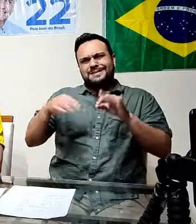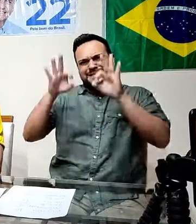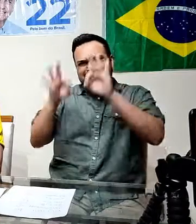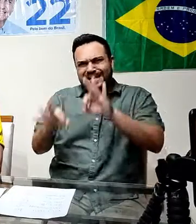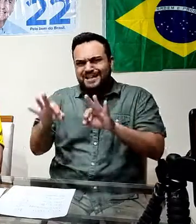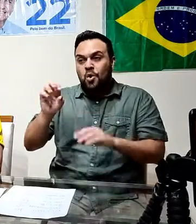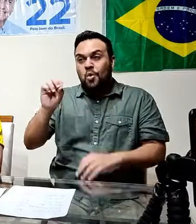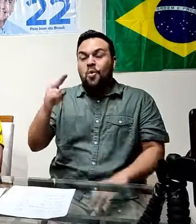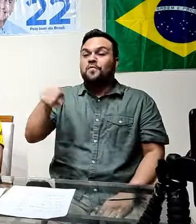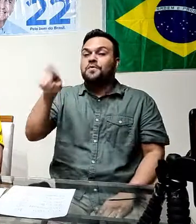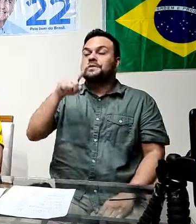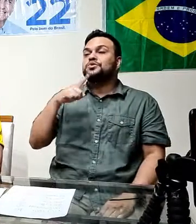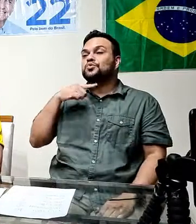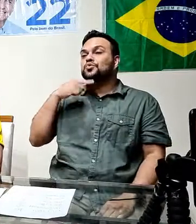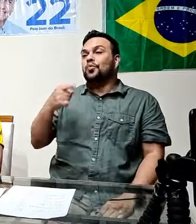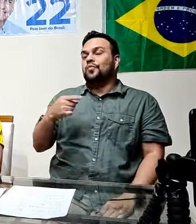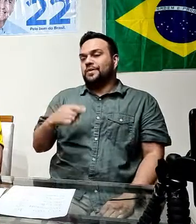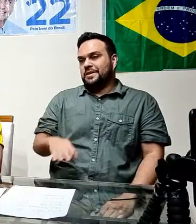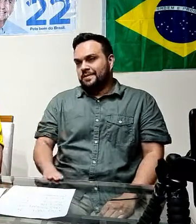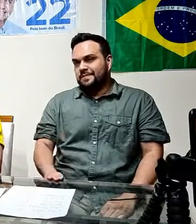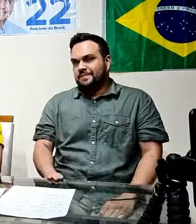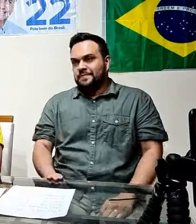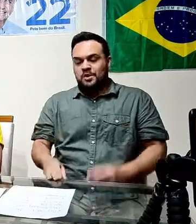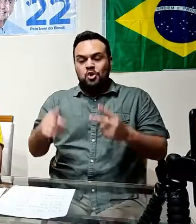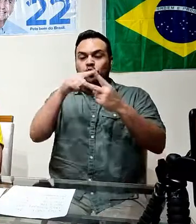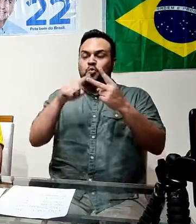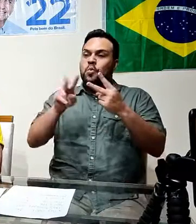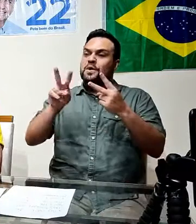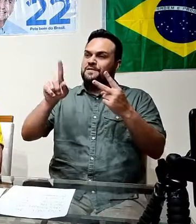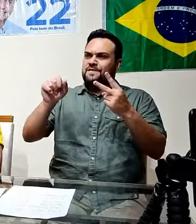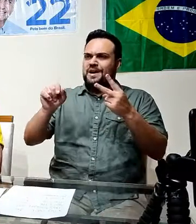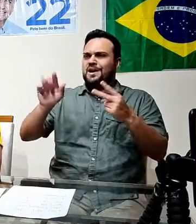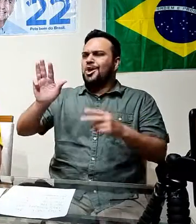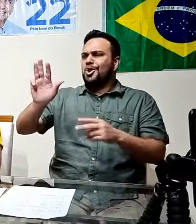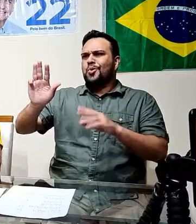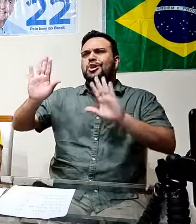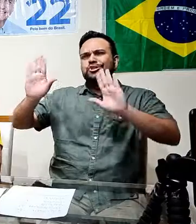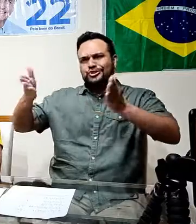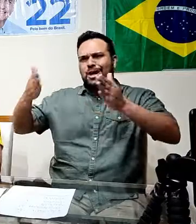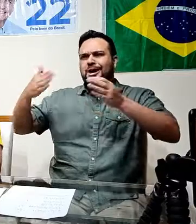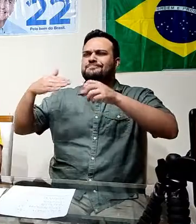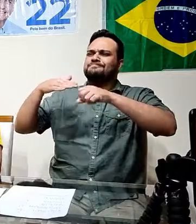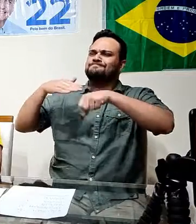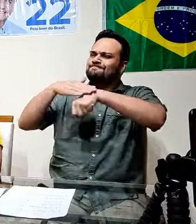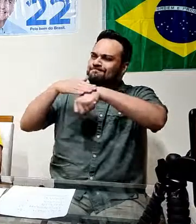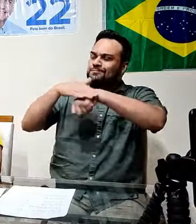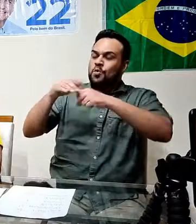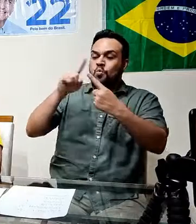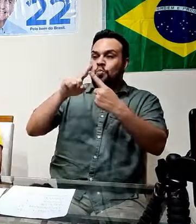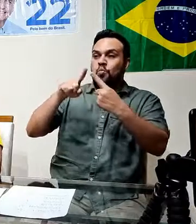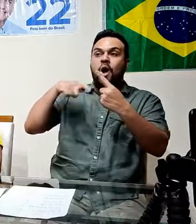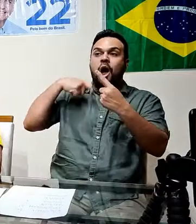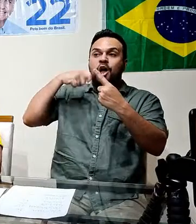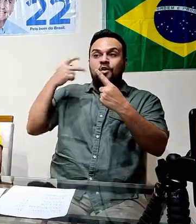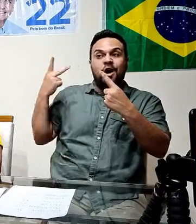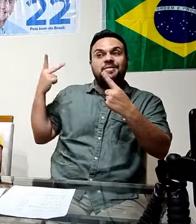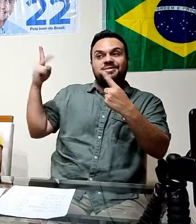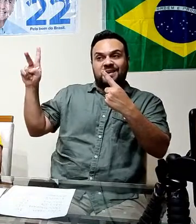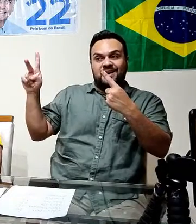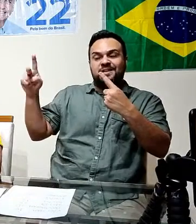tem dúvida que essas duas vagas, o Lula já negociou com alguém? Um é o advogado dele,